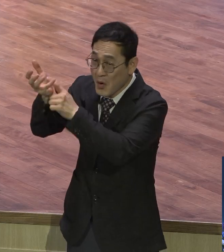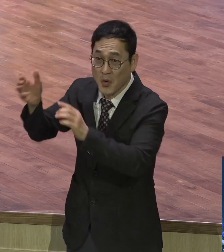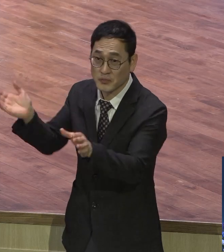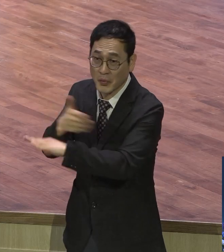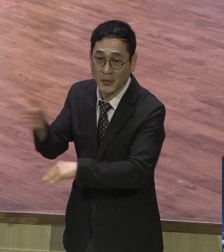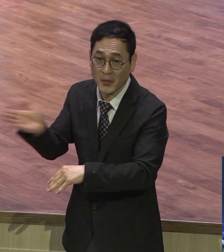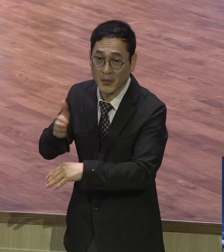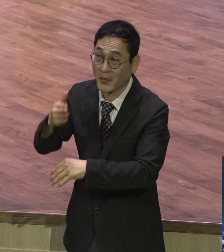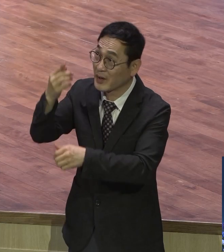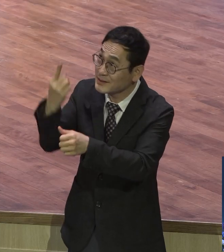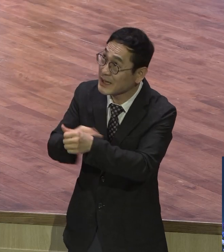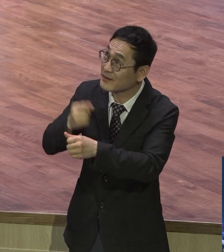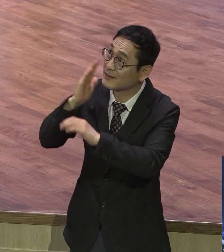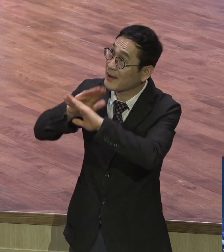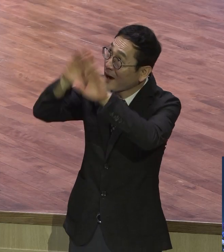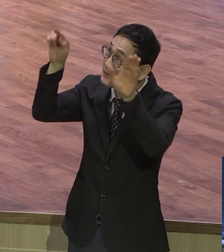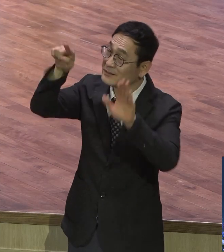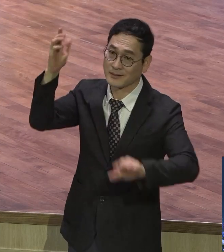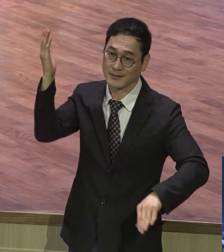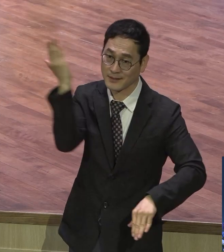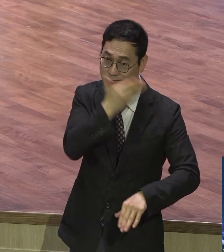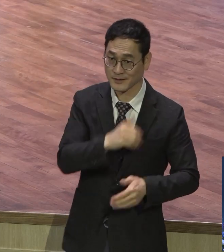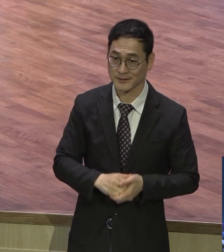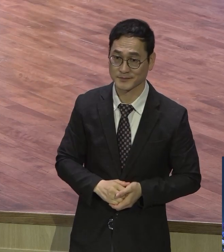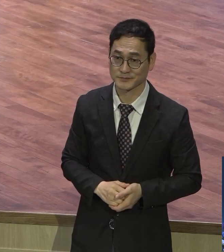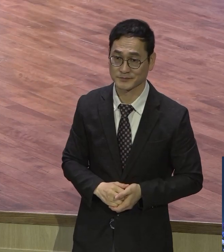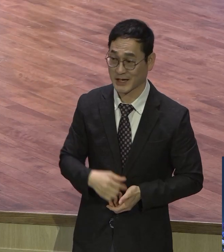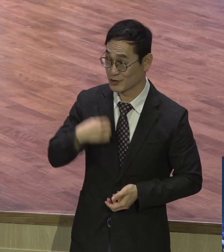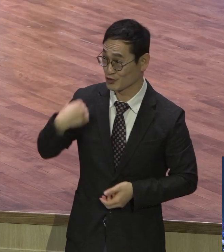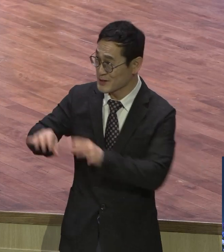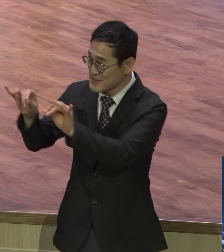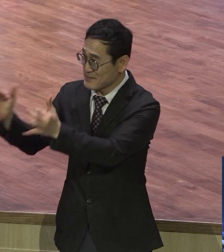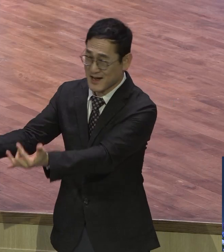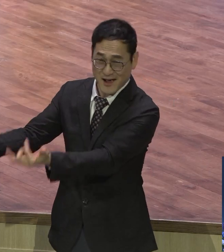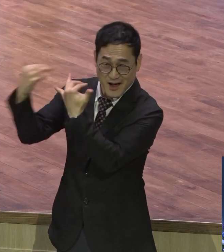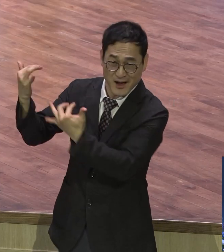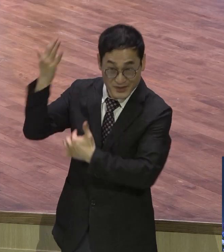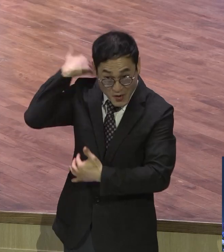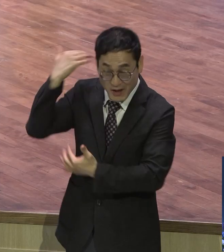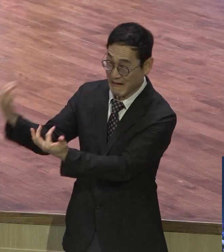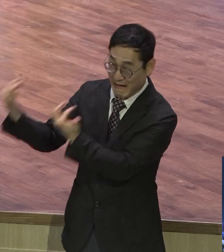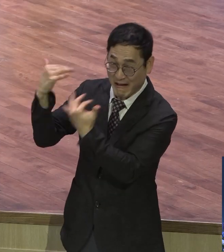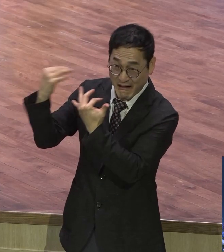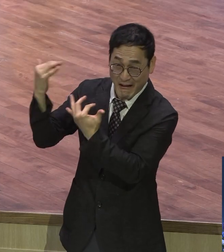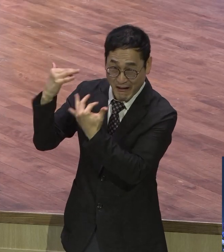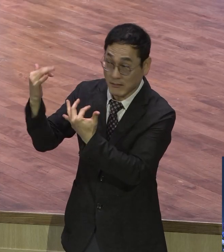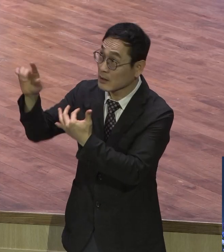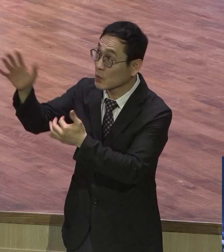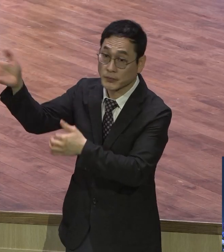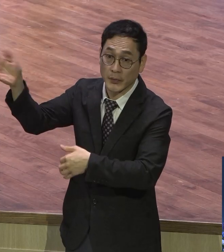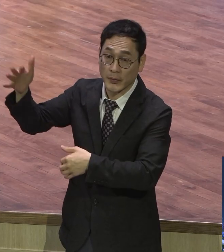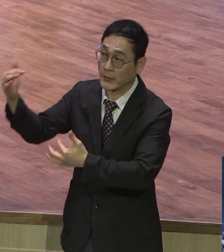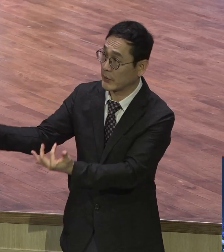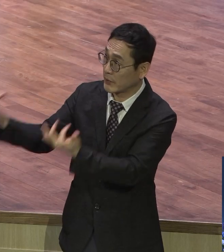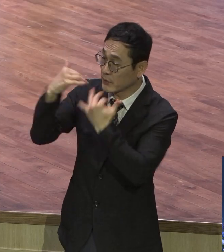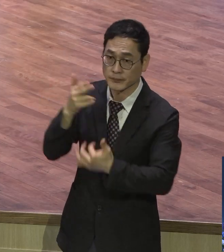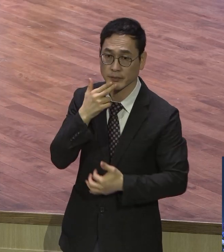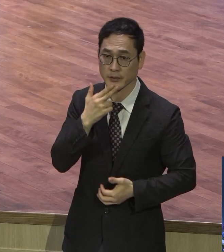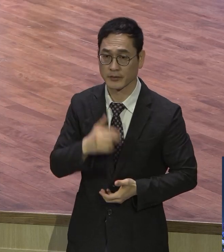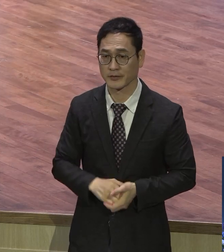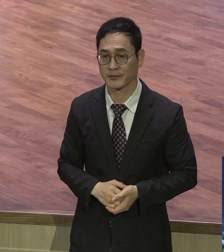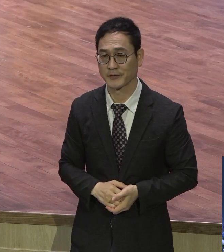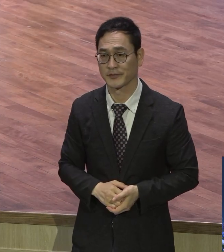중국 대기의 영향을 받는 우리나라도 미세먼지가 줄어들고 대기 질이 많이